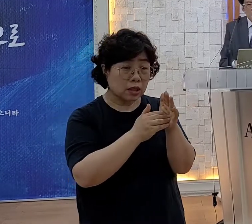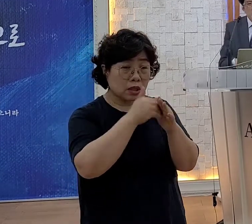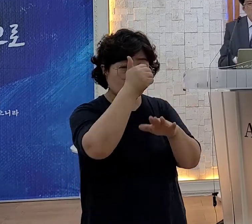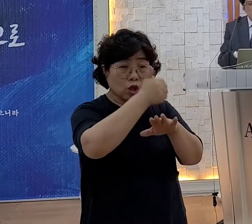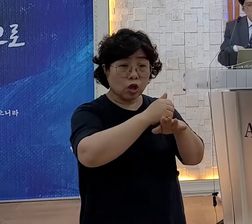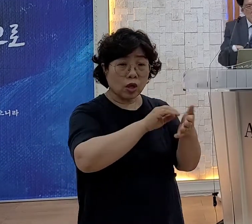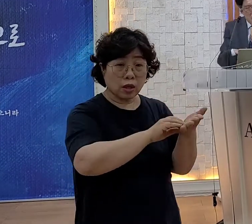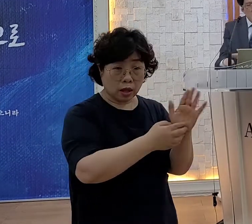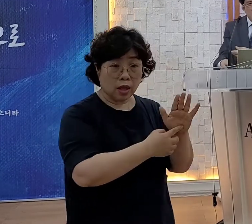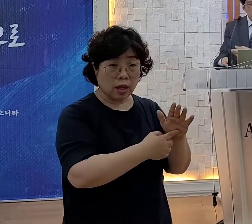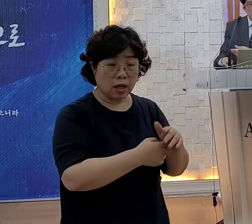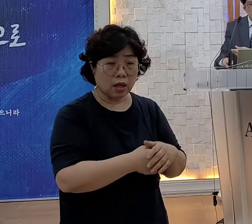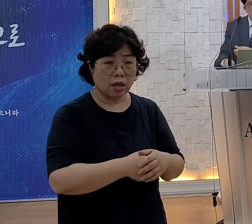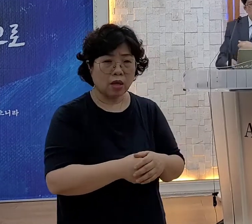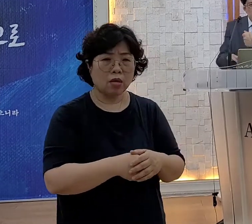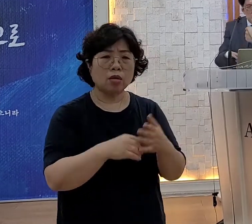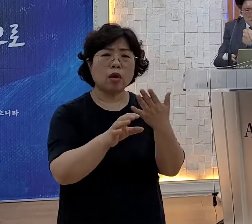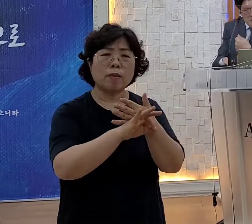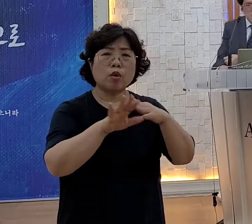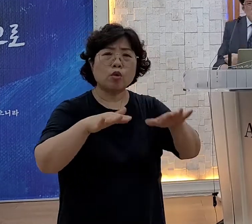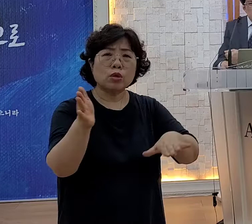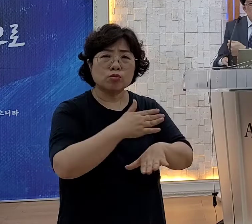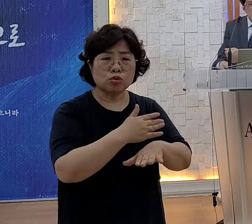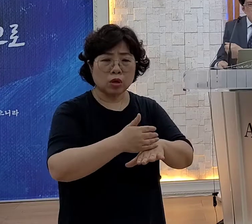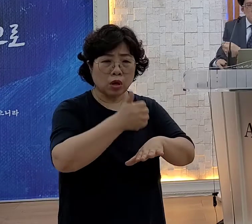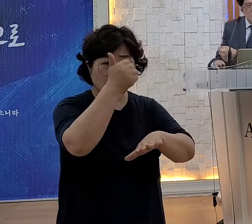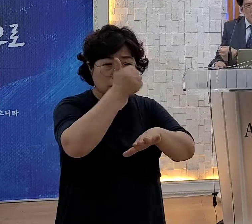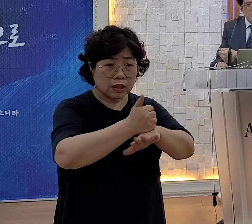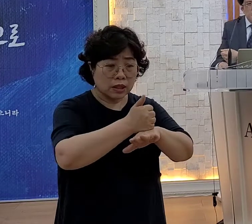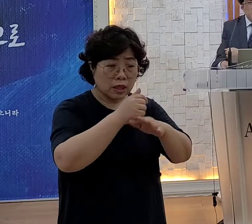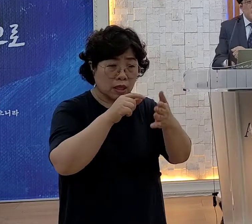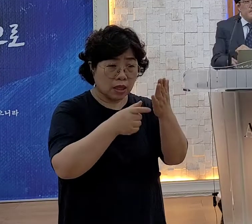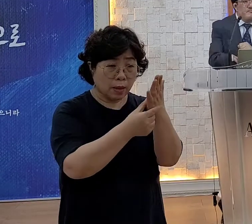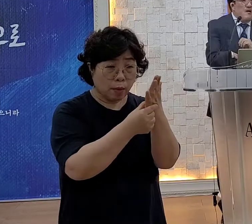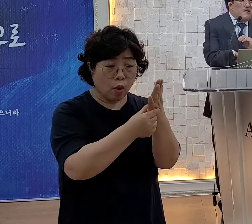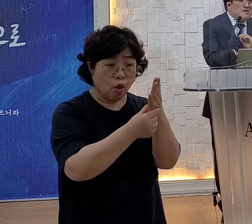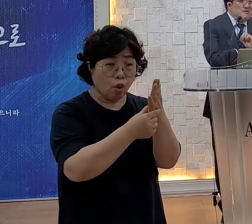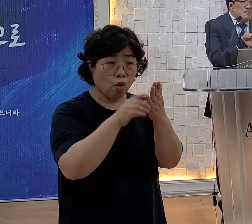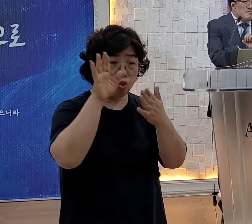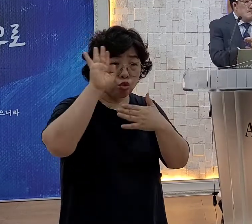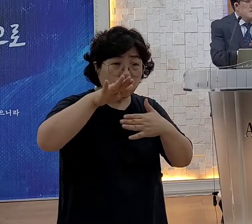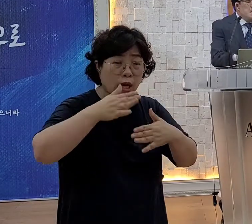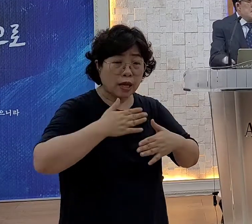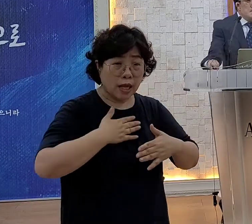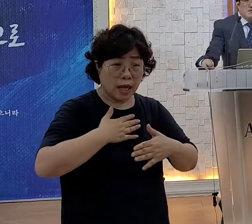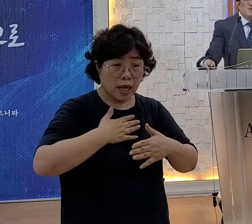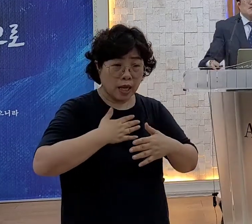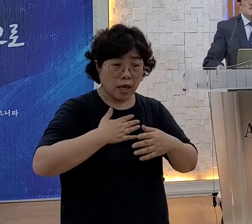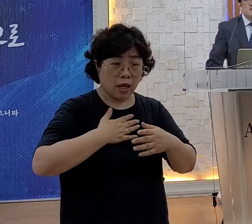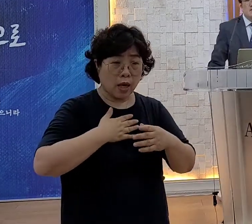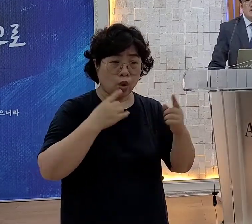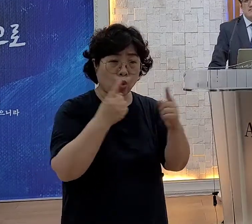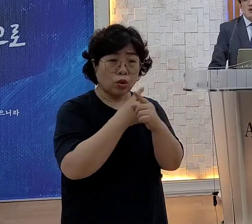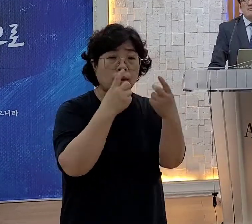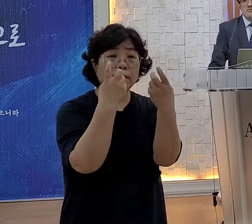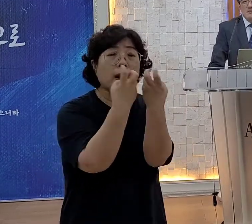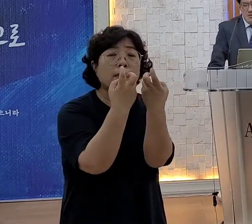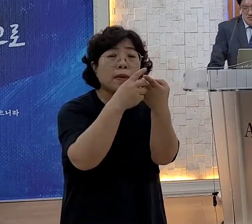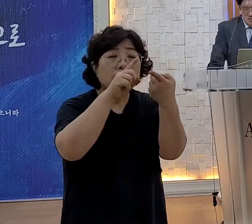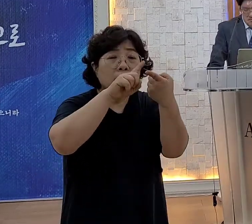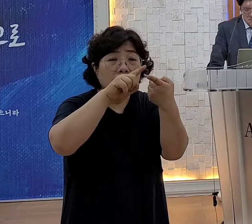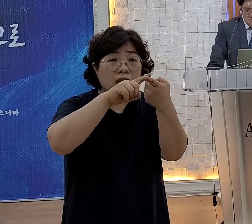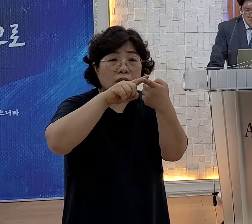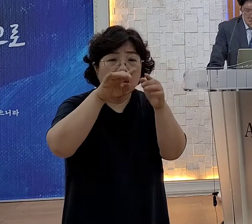진단서에 맞게 처방해 갑니다. 우리를 어떻게 하면 내가 구원받을 수 있는가에 대해서 하나님께서 서서히 이제 그 길을